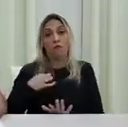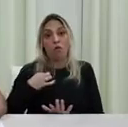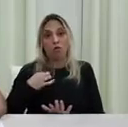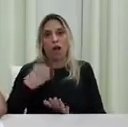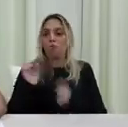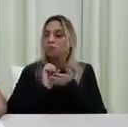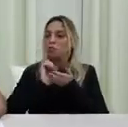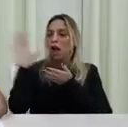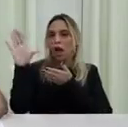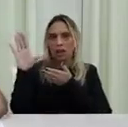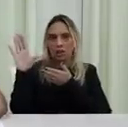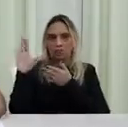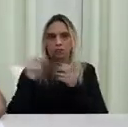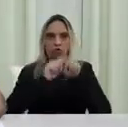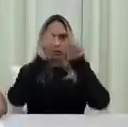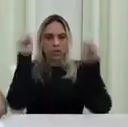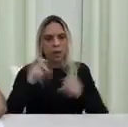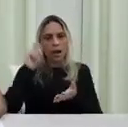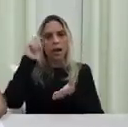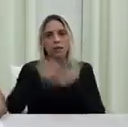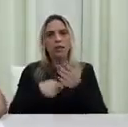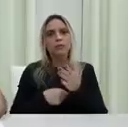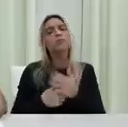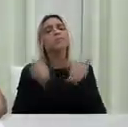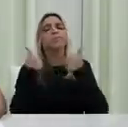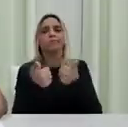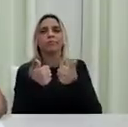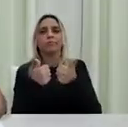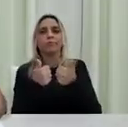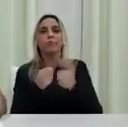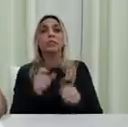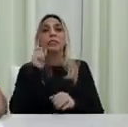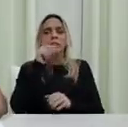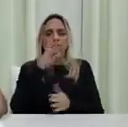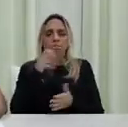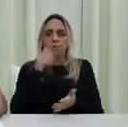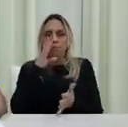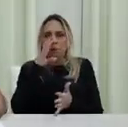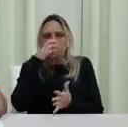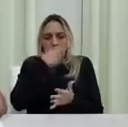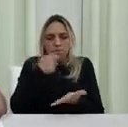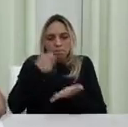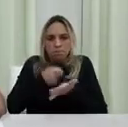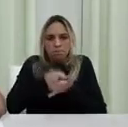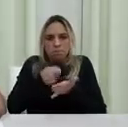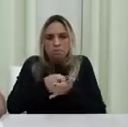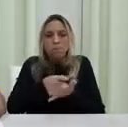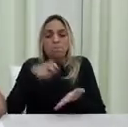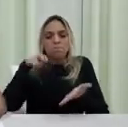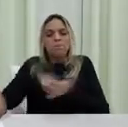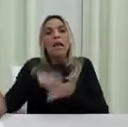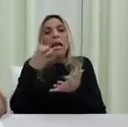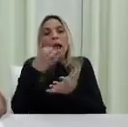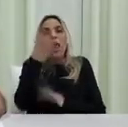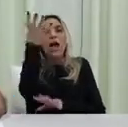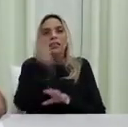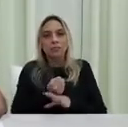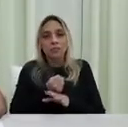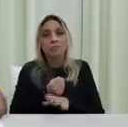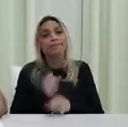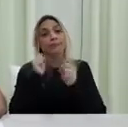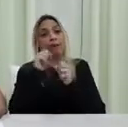voluntariamente sair do sistema, sem problema nenhum, está lixado. Quem teimar em ficar, poderá receber um processo por